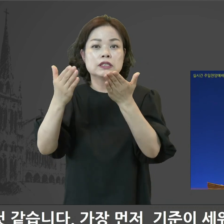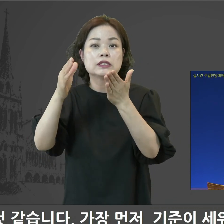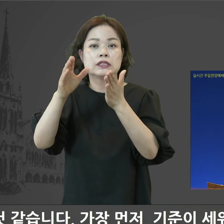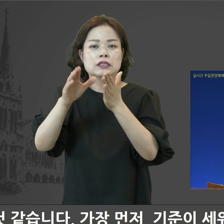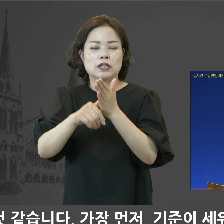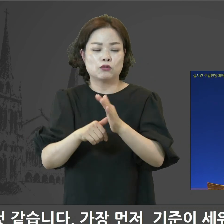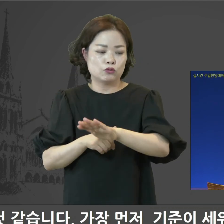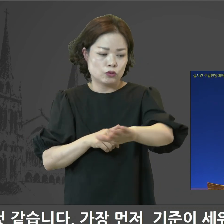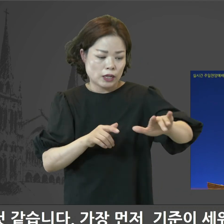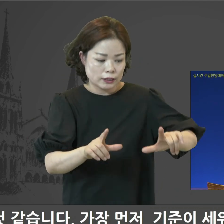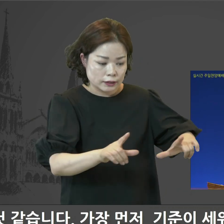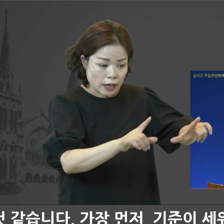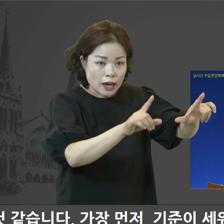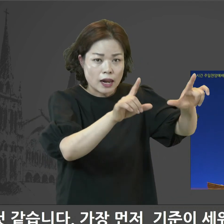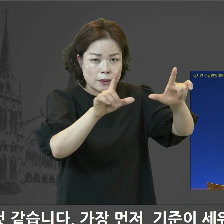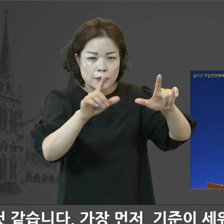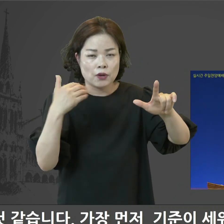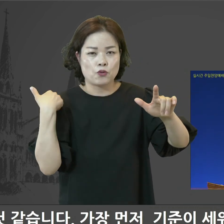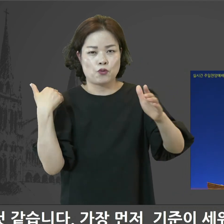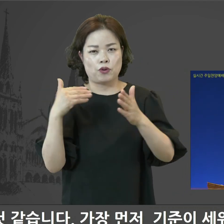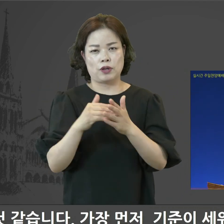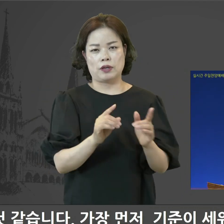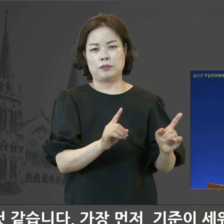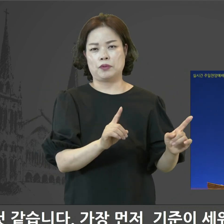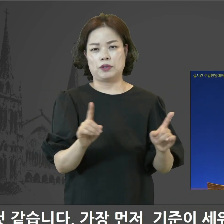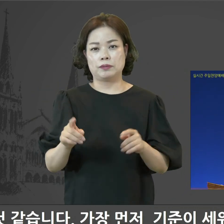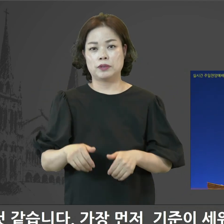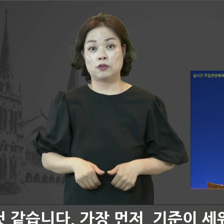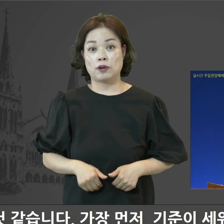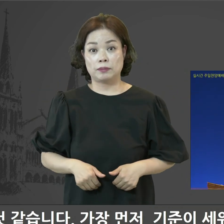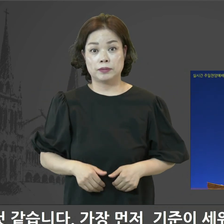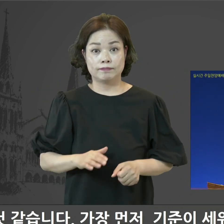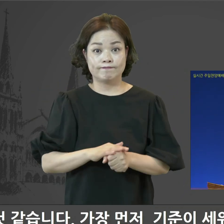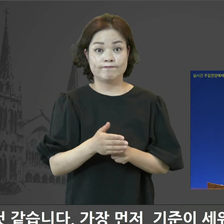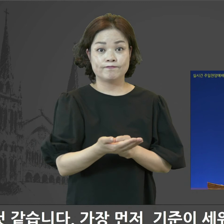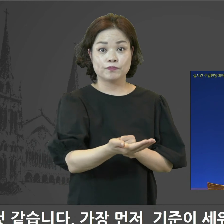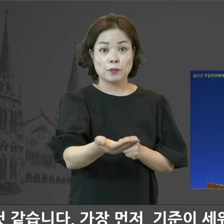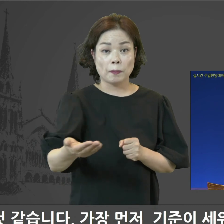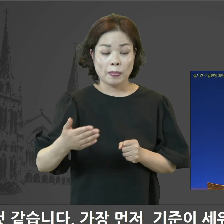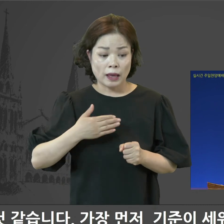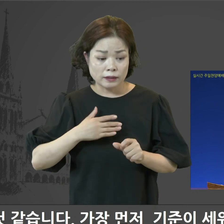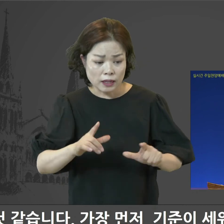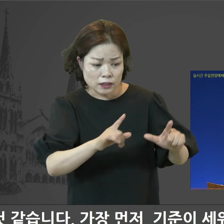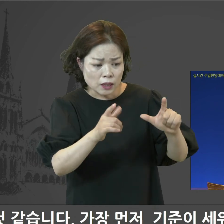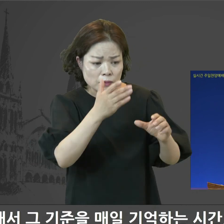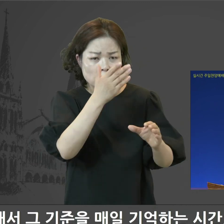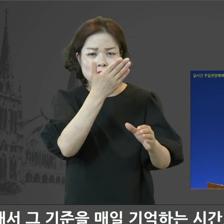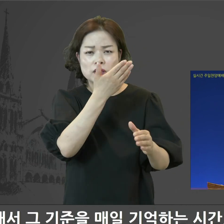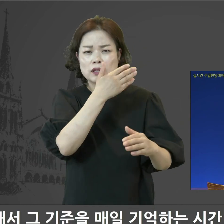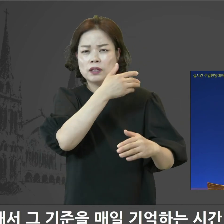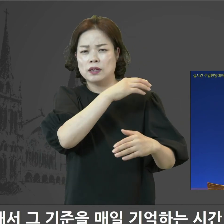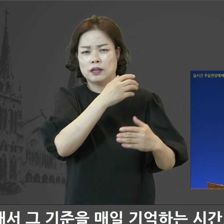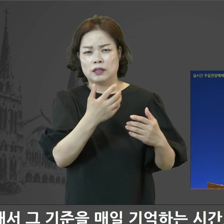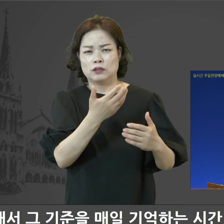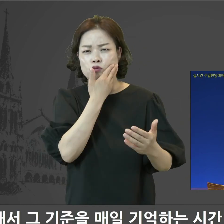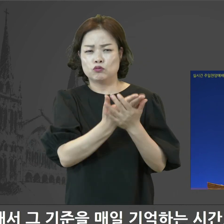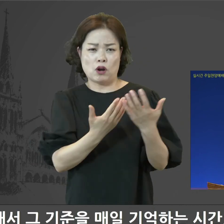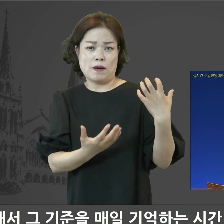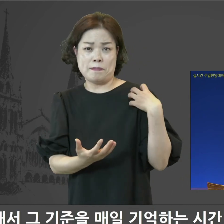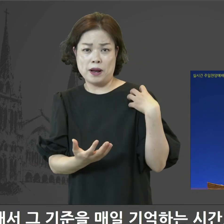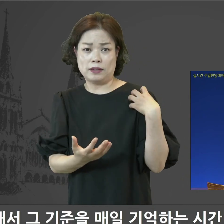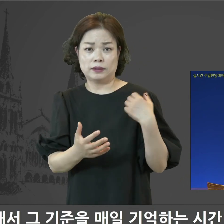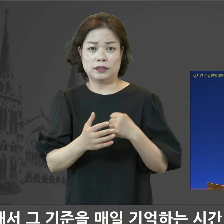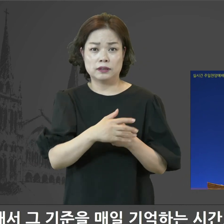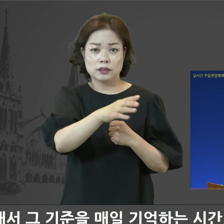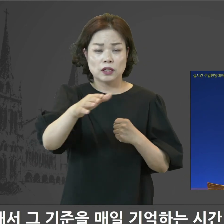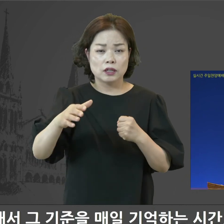시간이 우리의 삶의 회복이 되어야 됩니다. 사랑하는 여러분, 내 삶의 중심을 바로잡고 싶을 때 오늘 다니엘